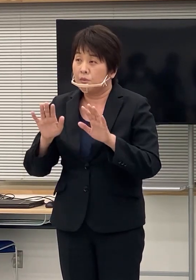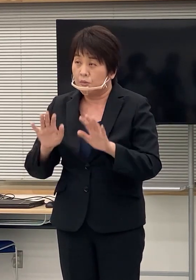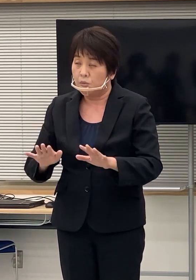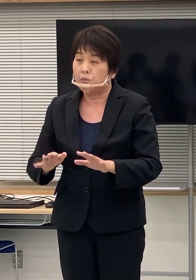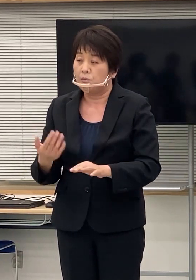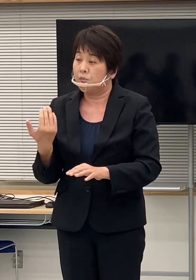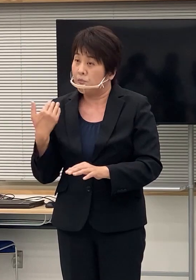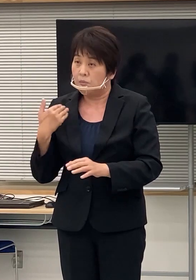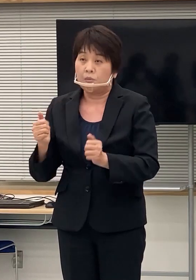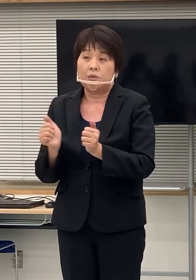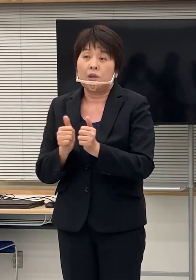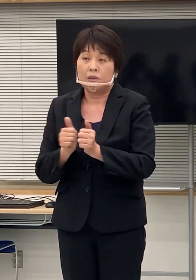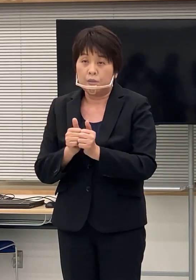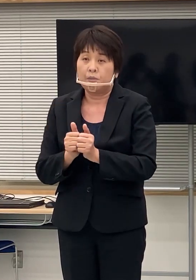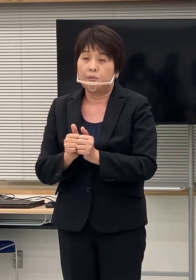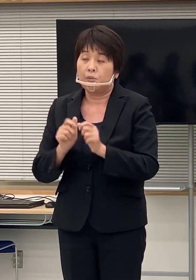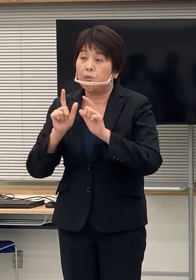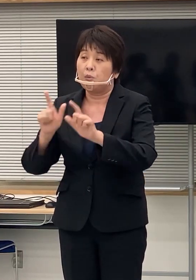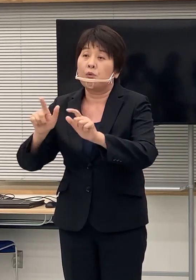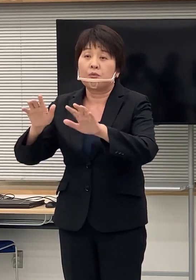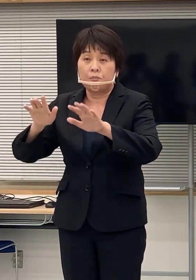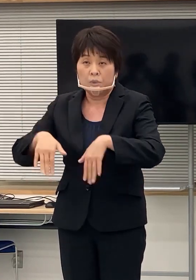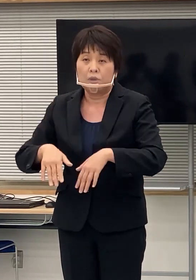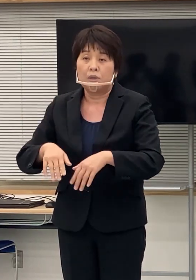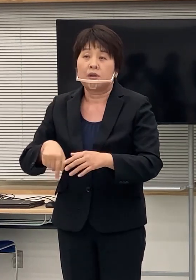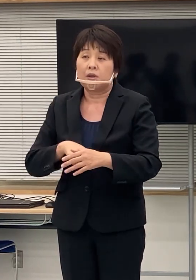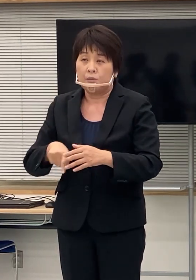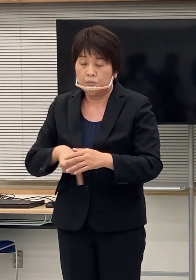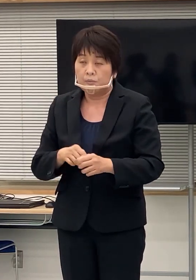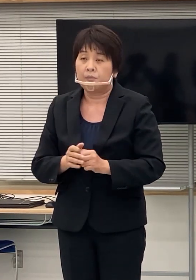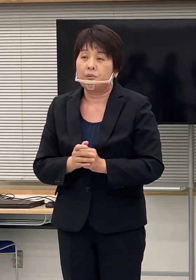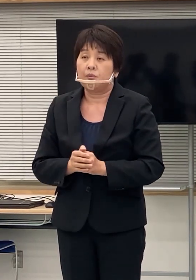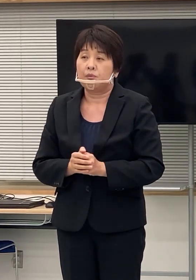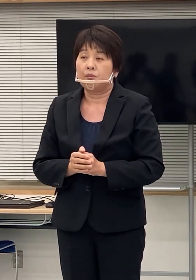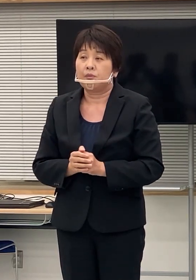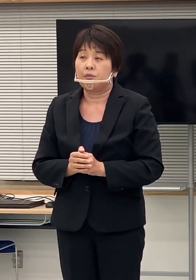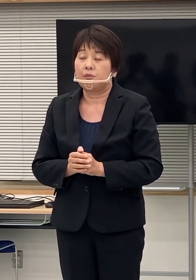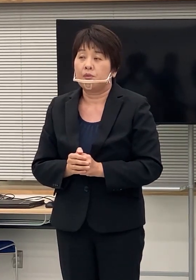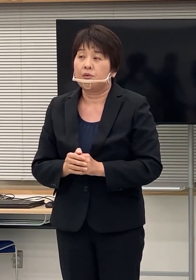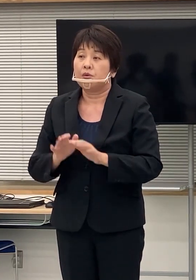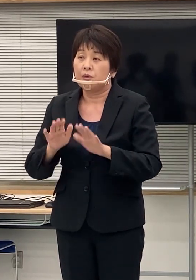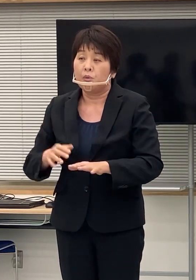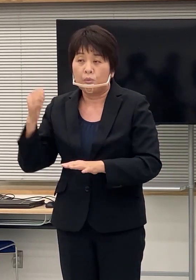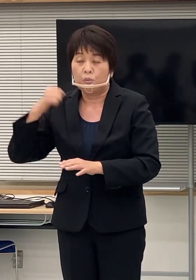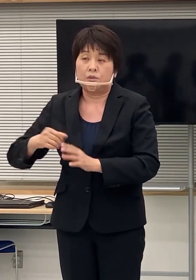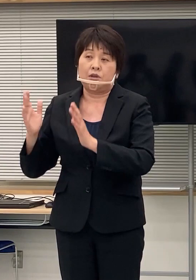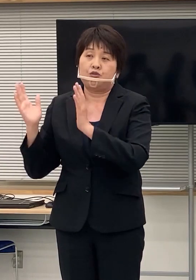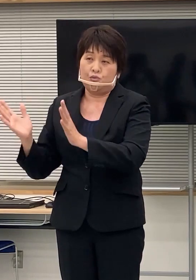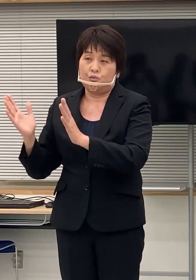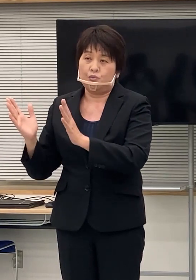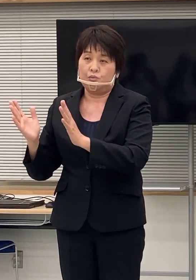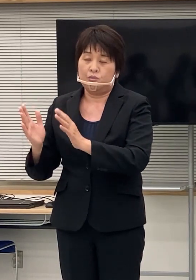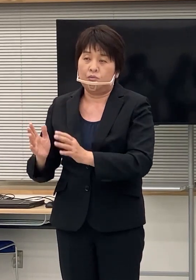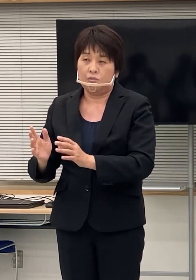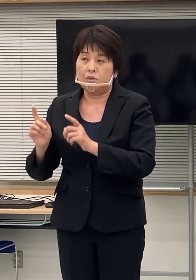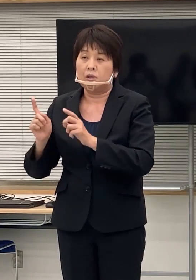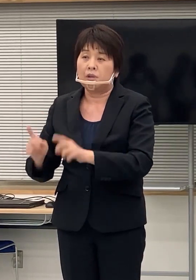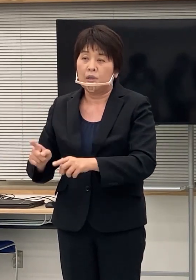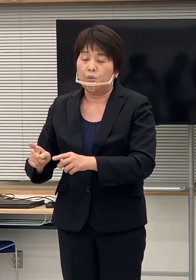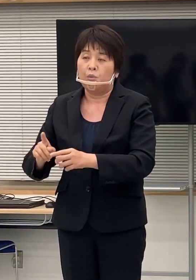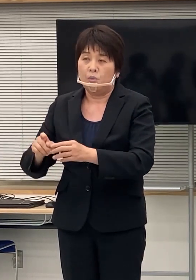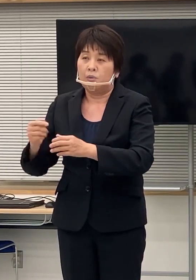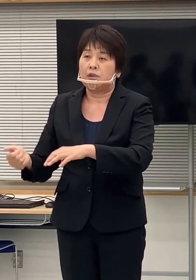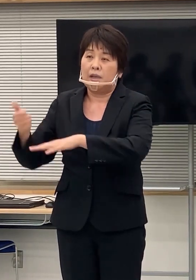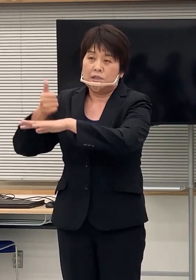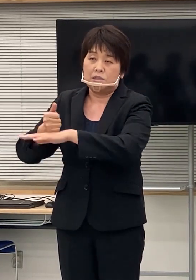部会議でもご報告をさせていただきましたけれども、今日の午前中加藤厚労大臣に対